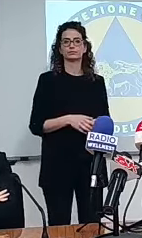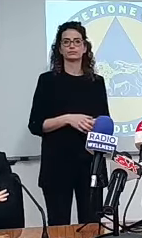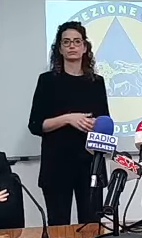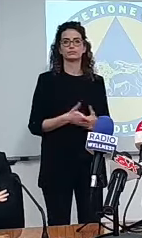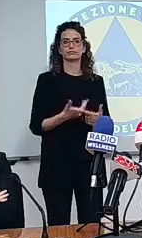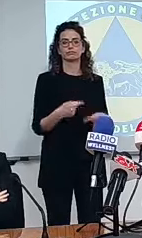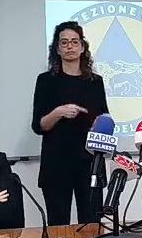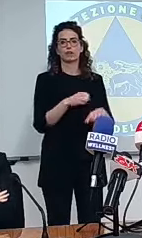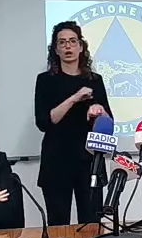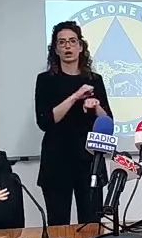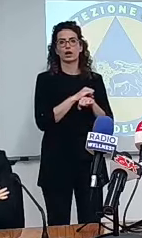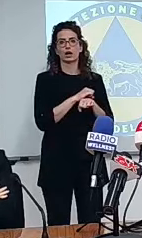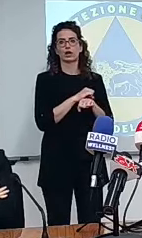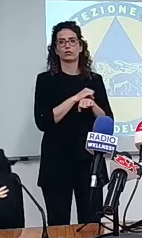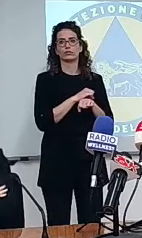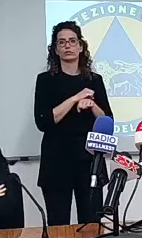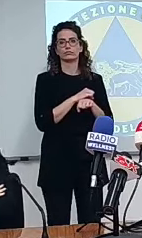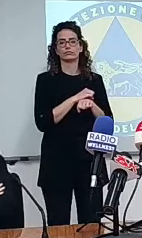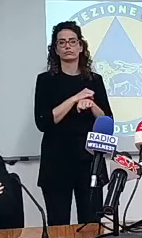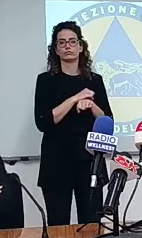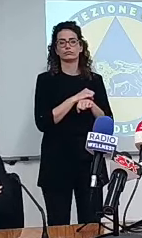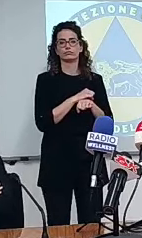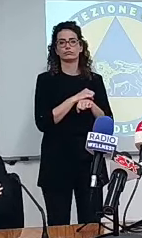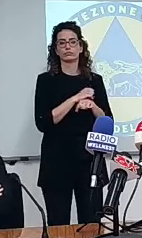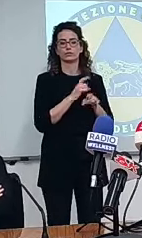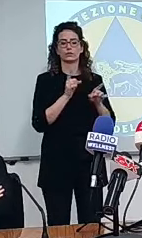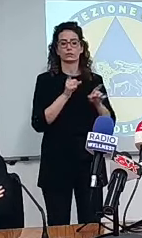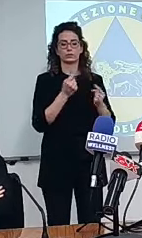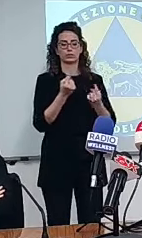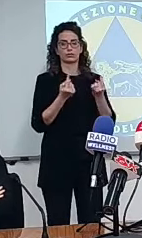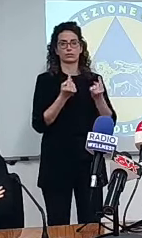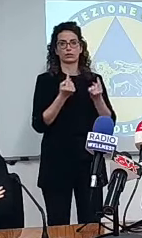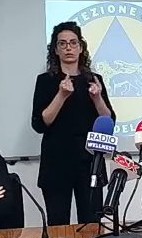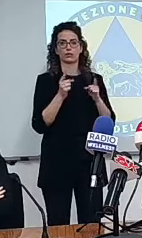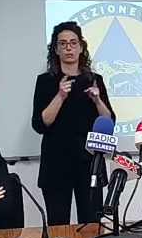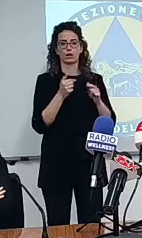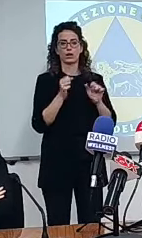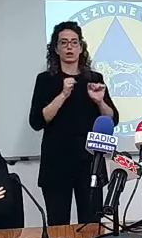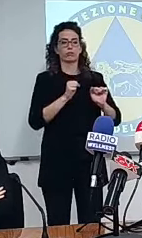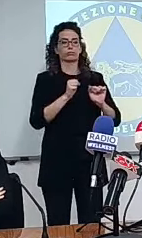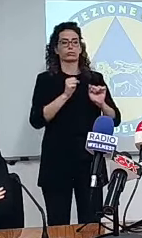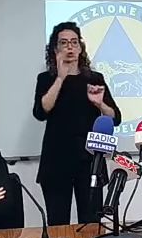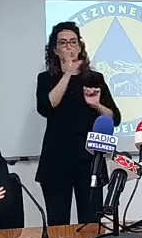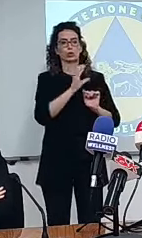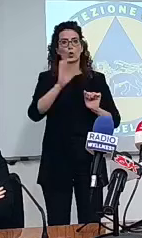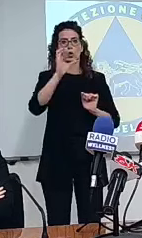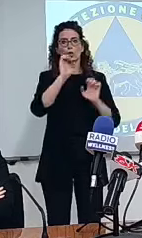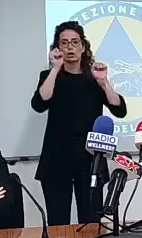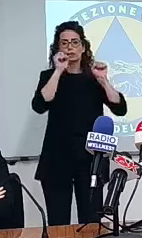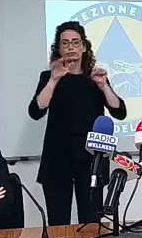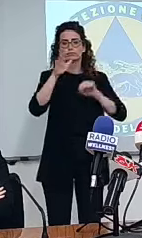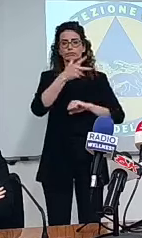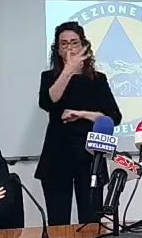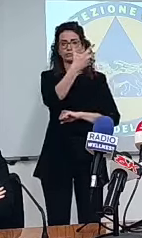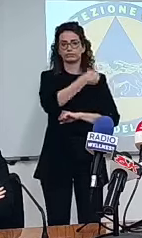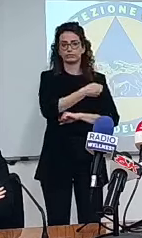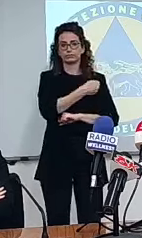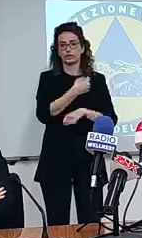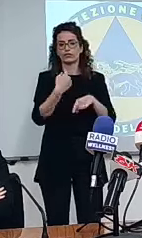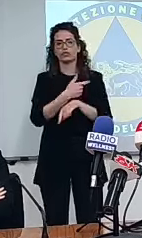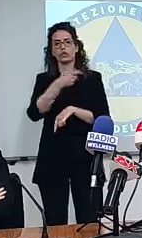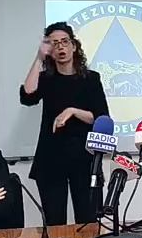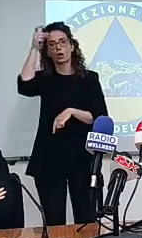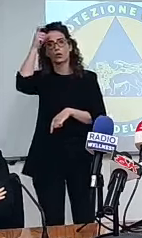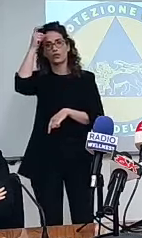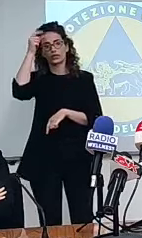pare che la questione che lei ha sollevato è quella della possibilità di vaccinare i turisti in Veneto, mentre il governo dice prenotate le vacanze